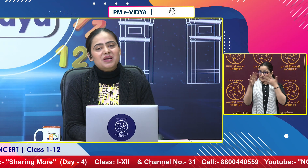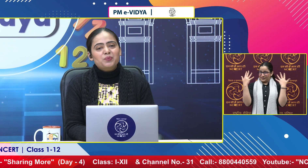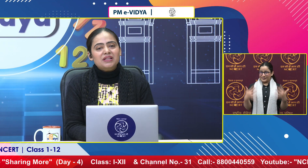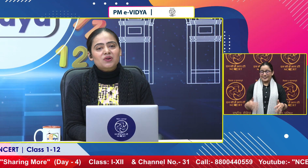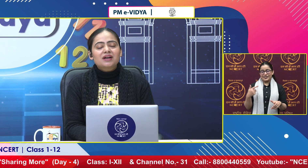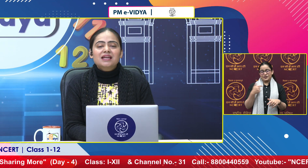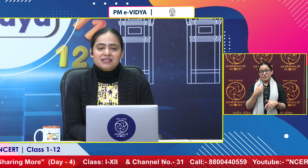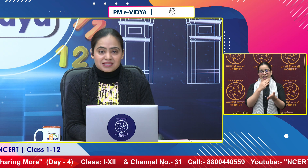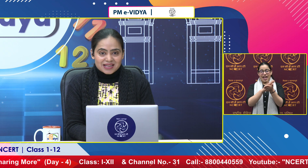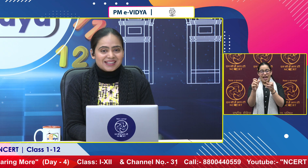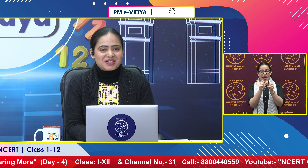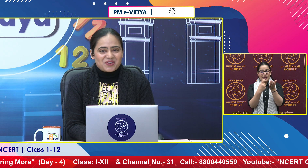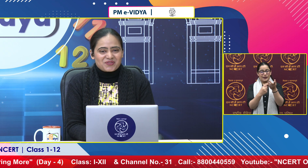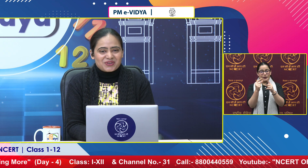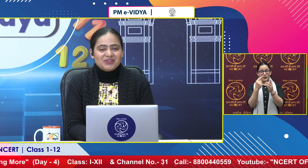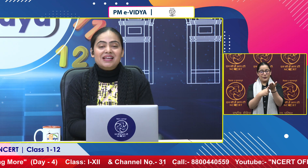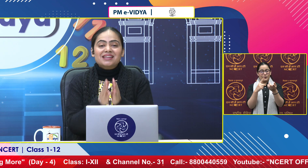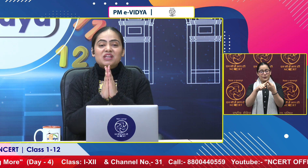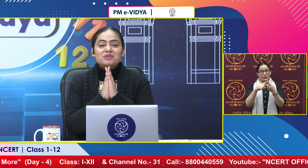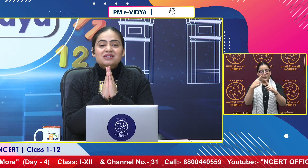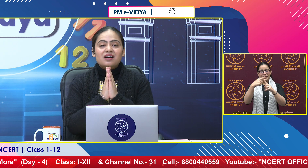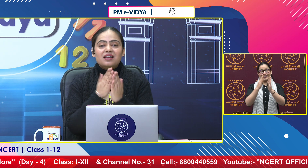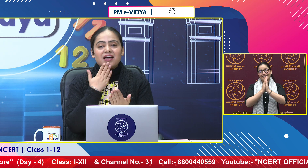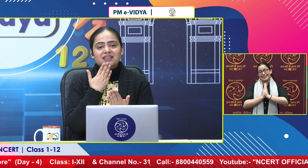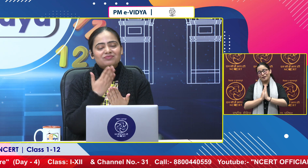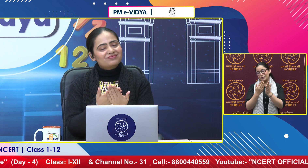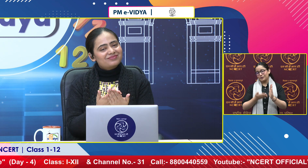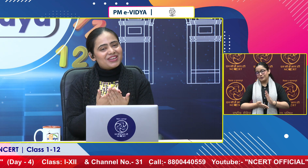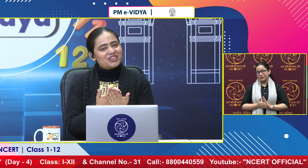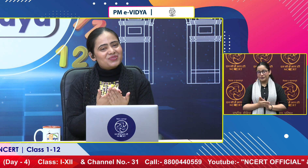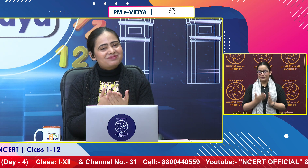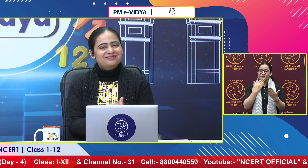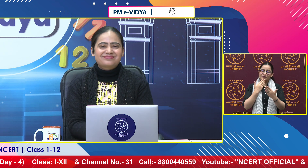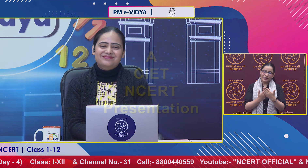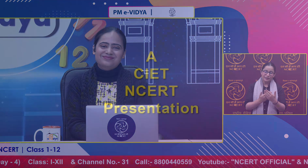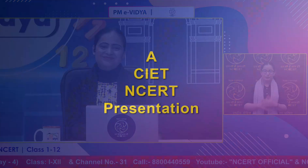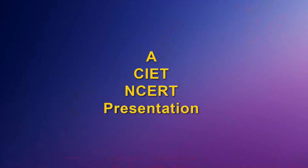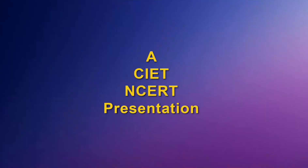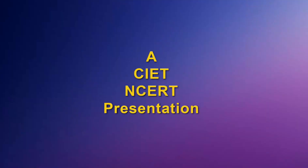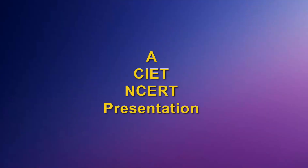दिस इज मी हरप्रीत कौर टेकिंग लीव ऑफ यू। नमस्कार एंड थैंक यू।